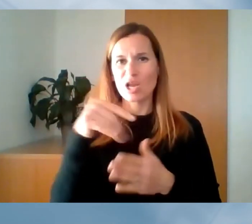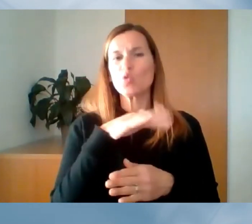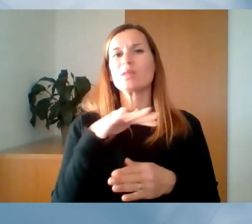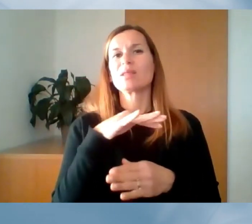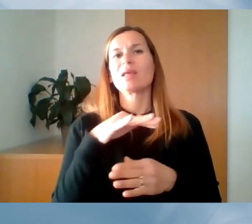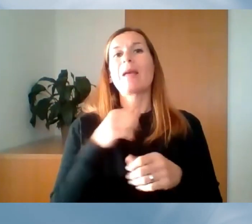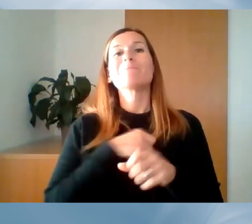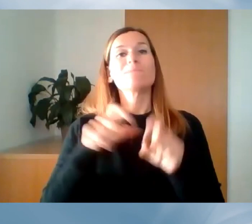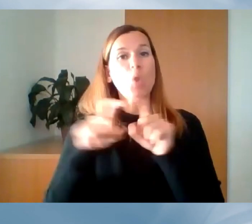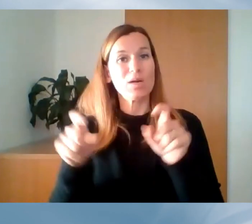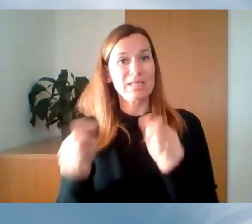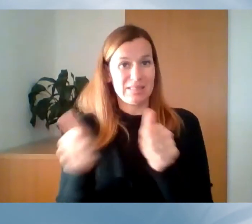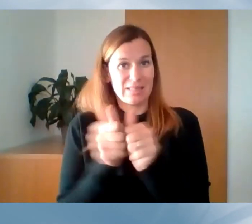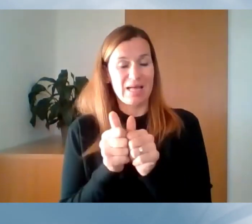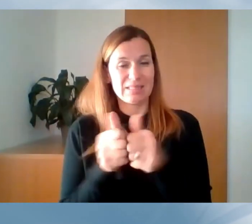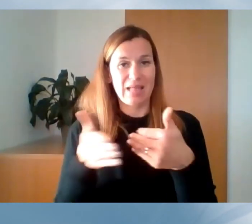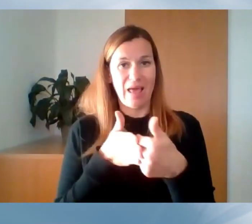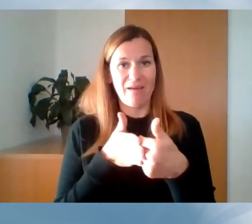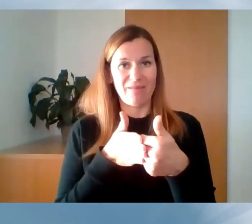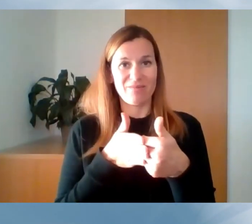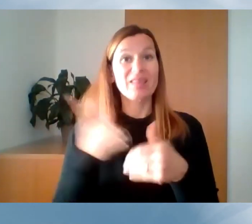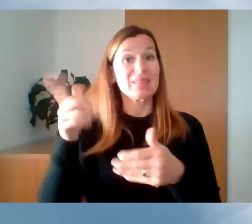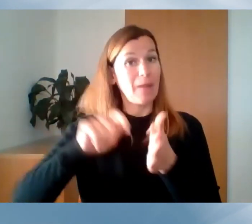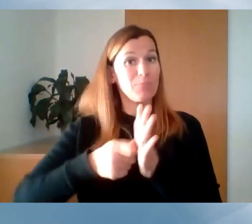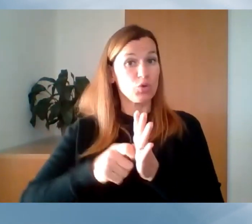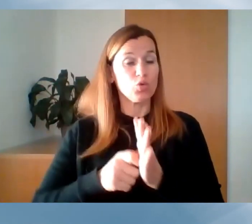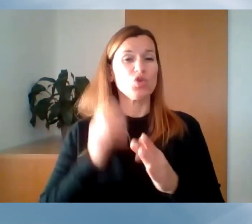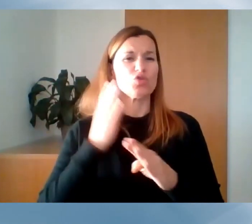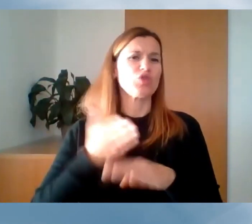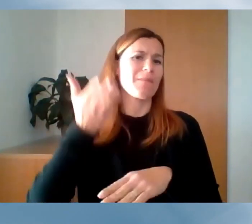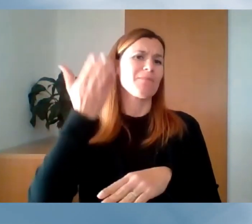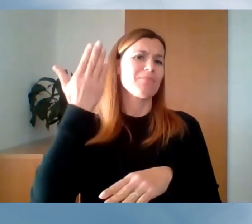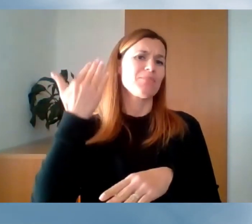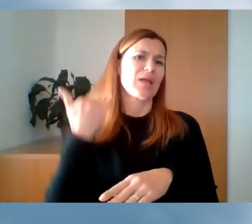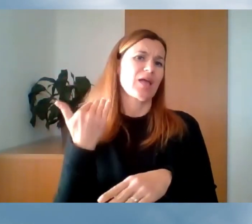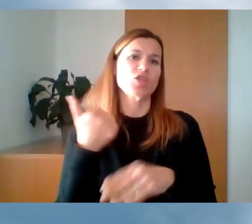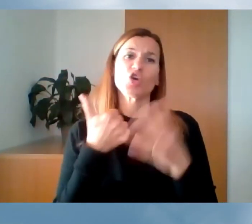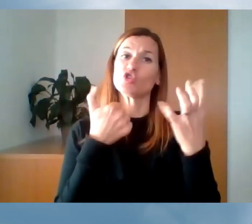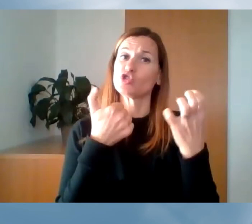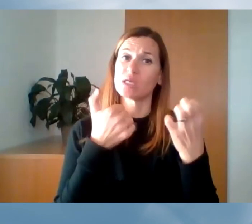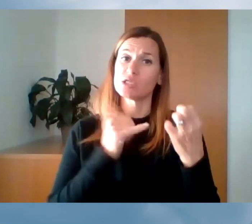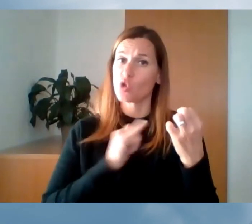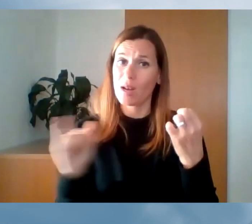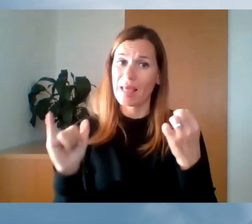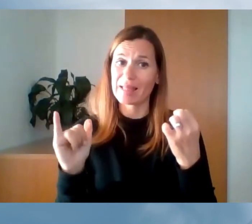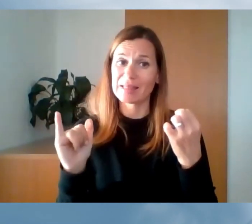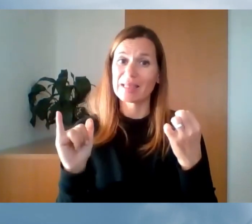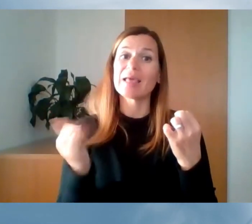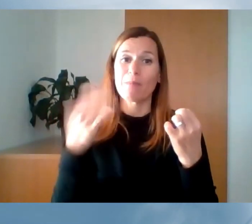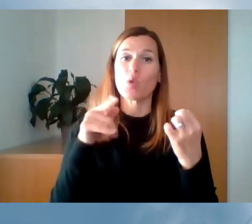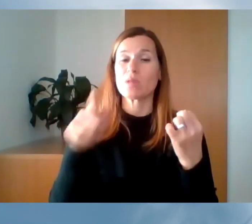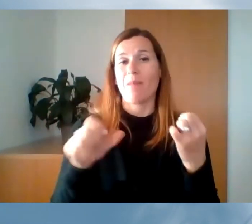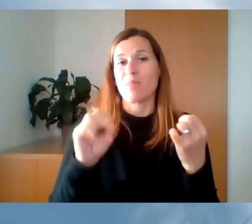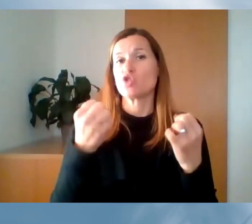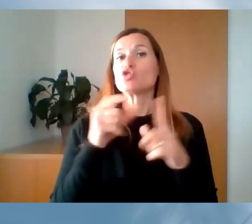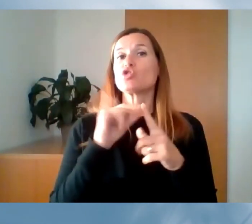bolnica skupaj, ena stavba na Ptuju, se pravi že pred celimi 600 leti